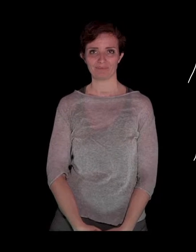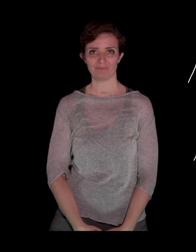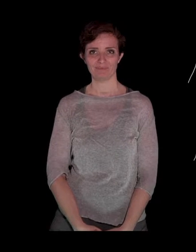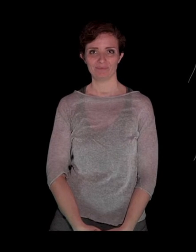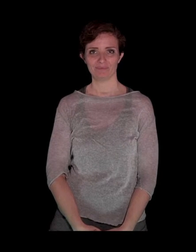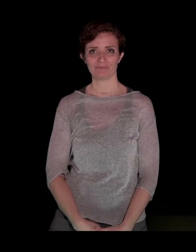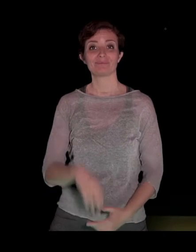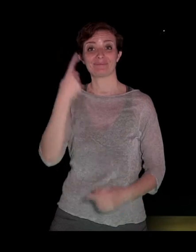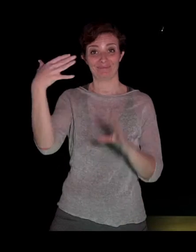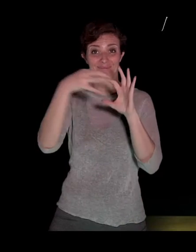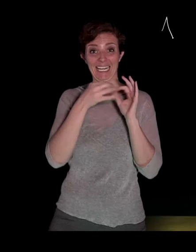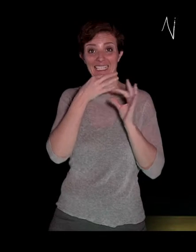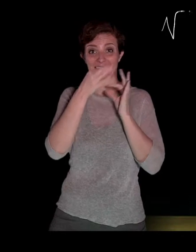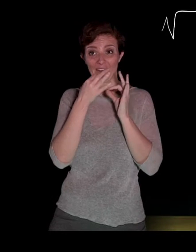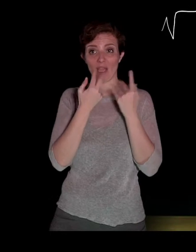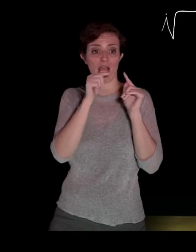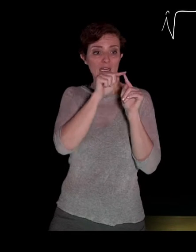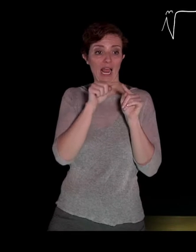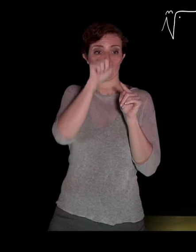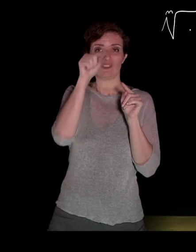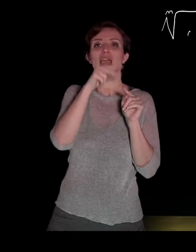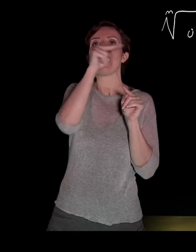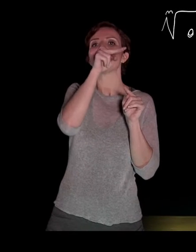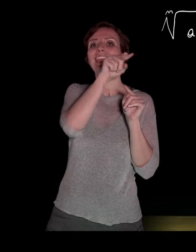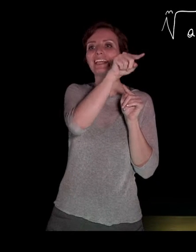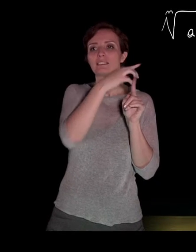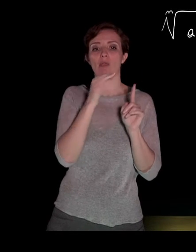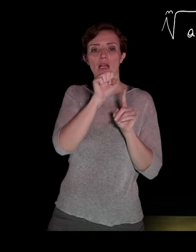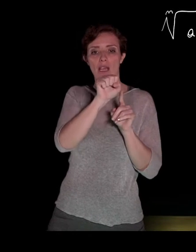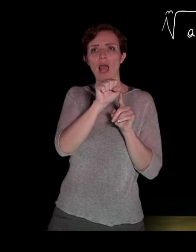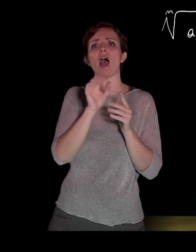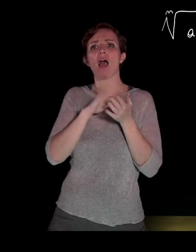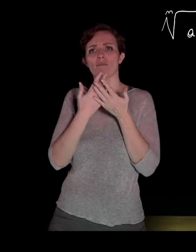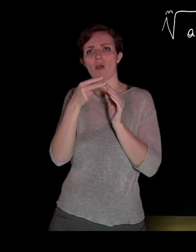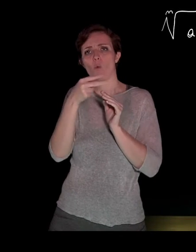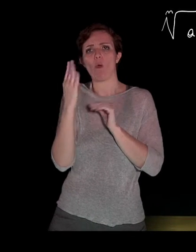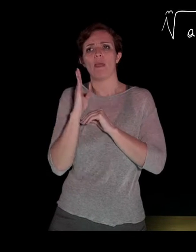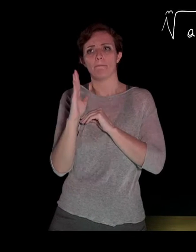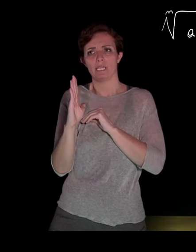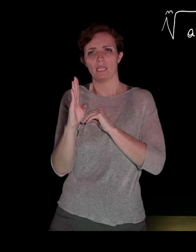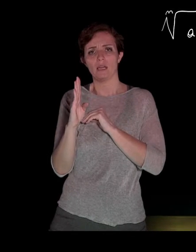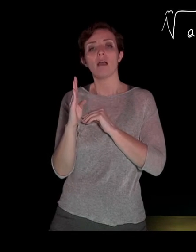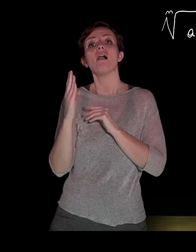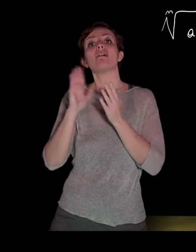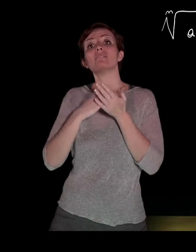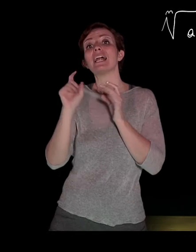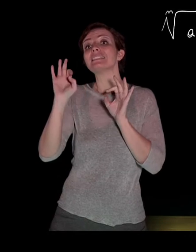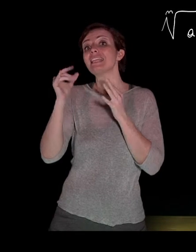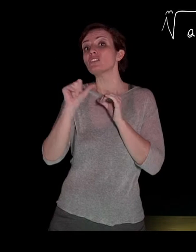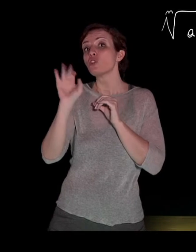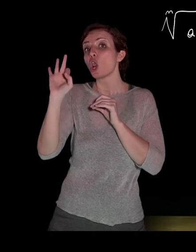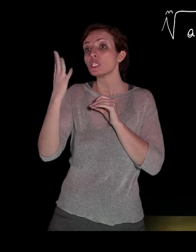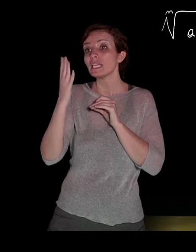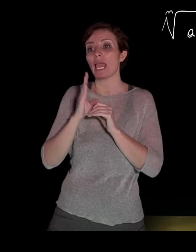di conseguenza la radice ennesima dia è uguale a b vale se e solo se b